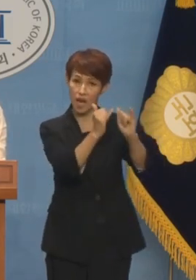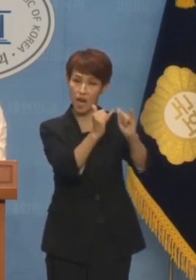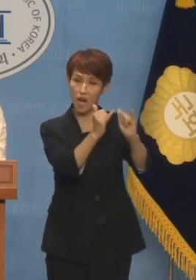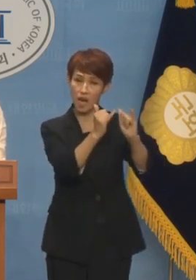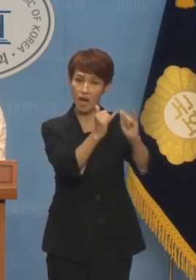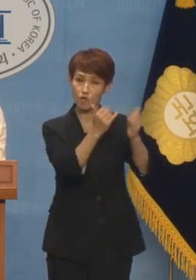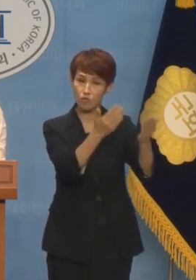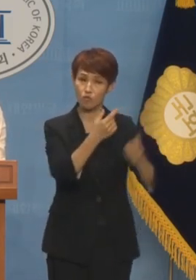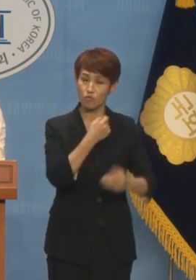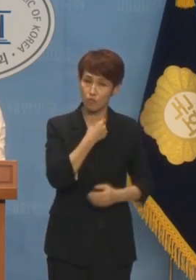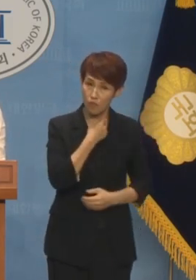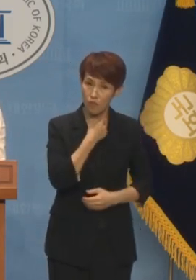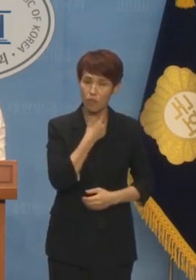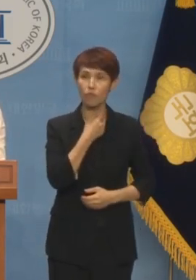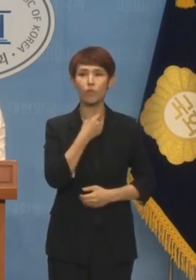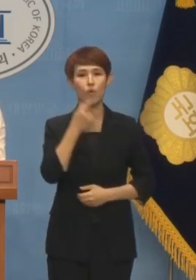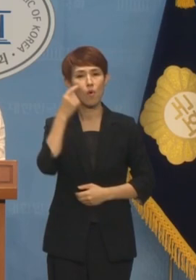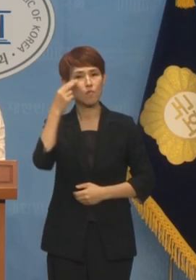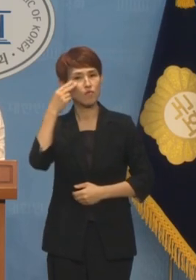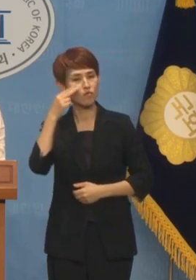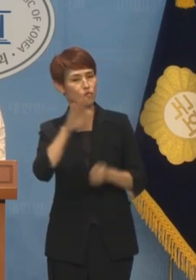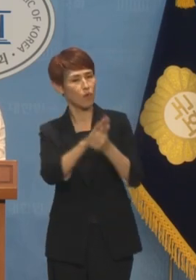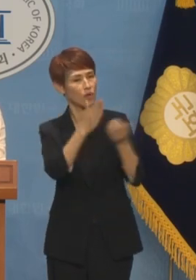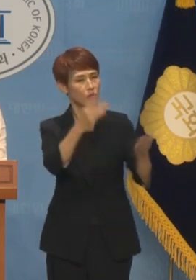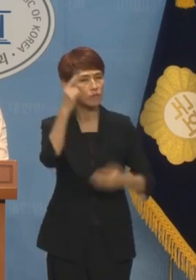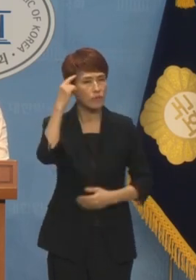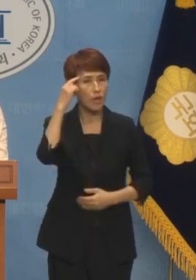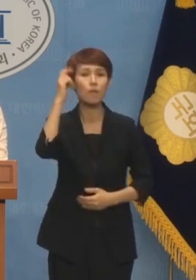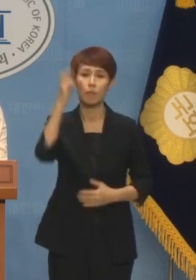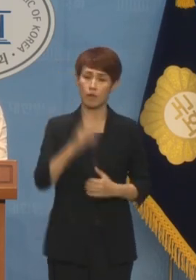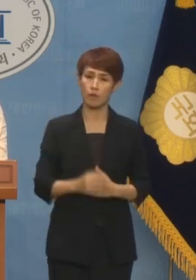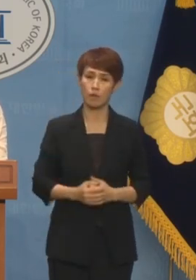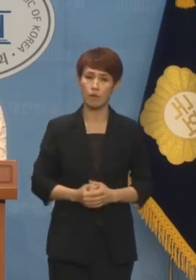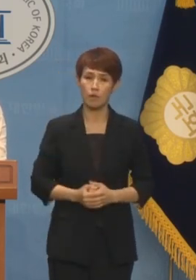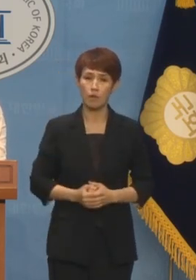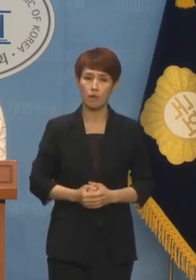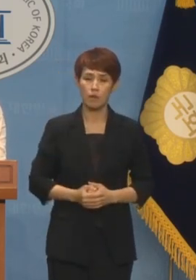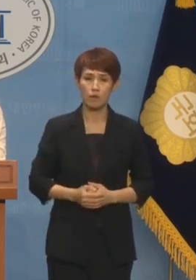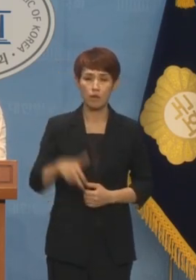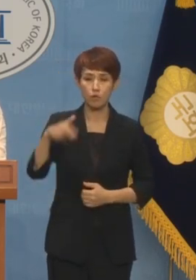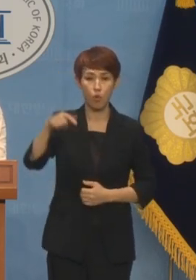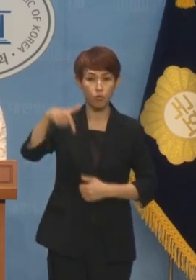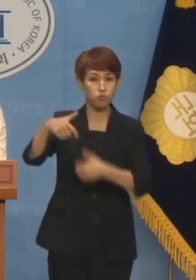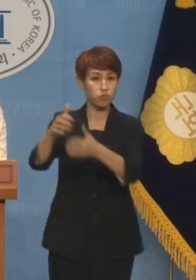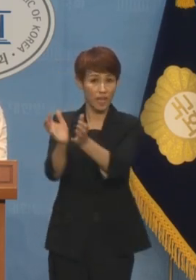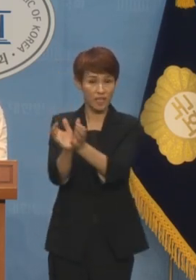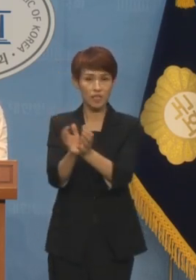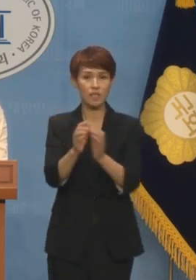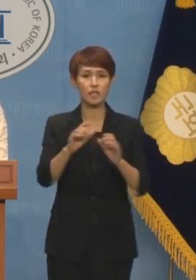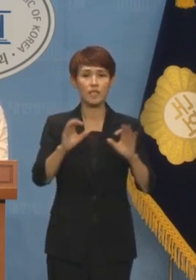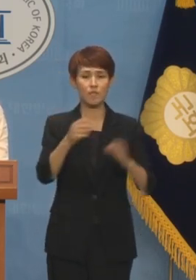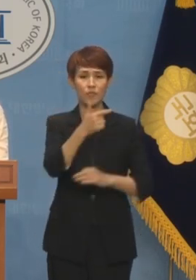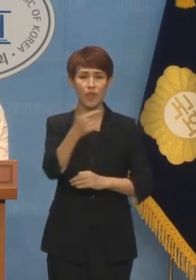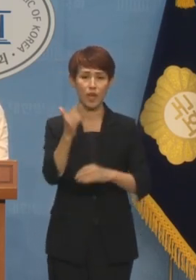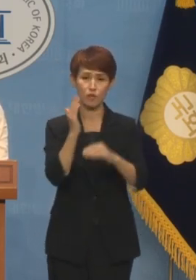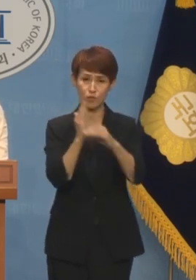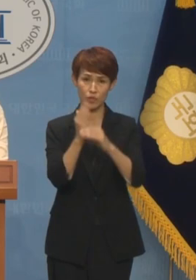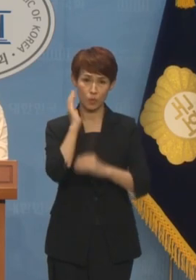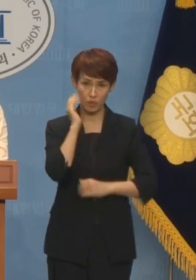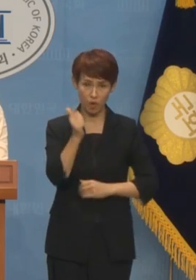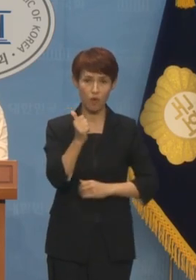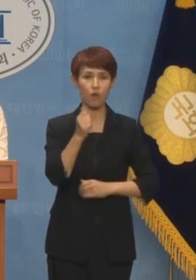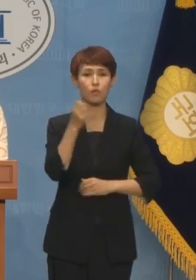바라거나 혹은 영향을 끼치려 할 수는 있습니다. 조국혁신당은 김대중 전 대통령에 이어